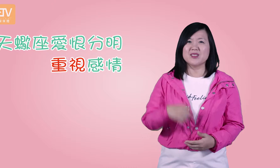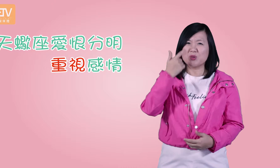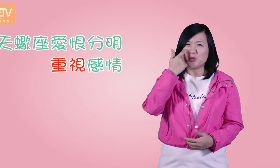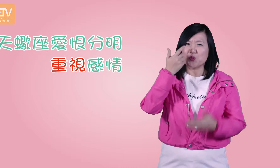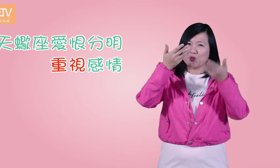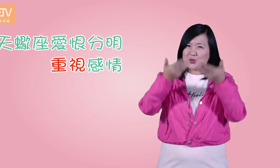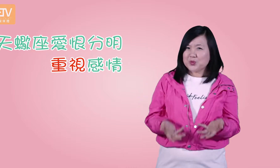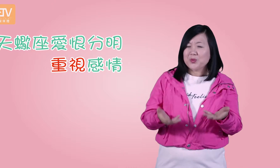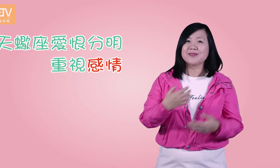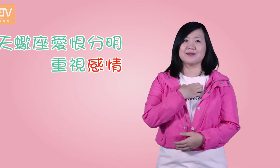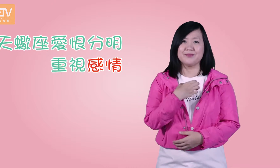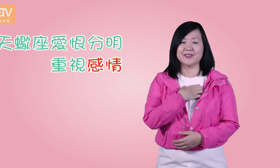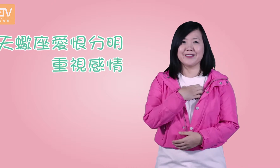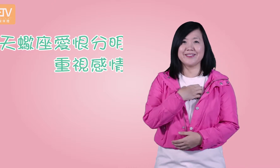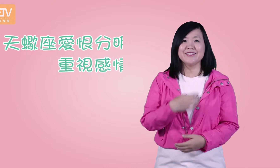重视感情。